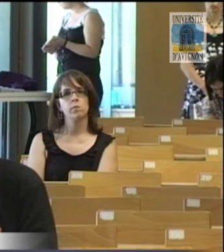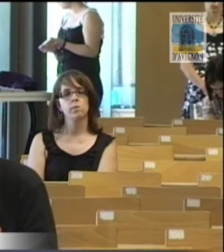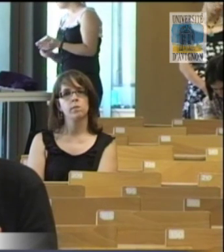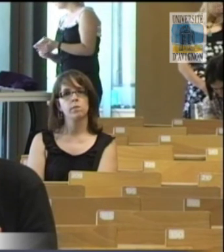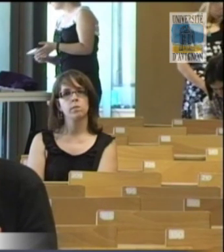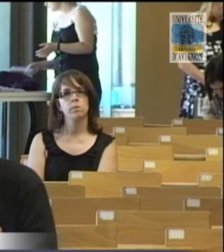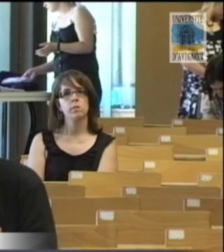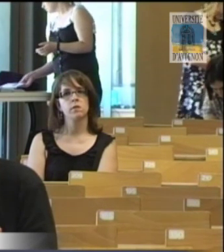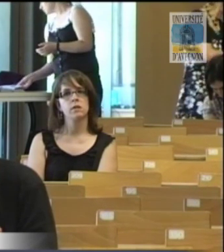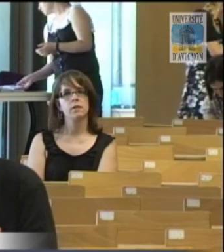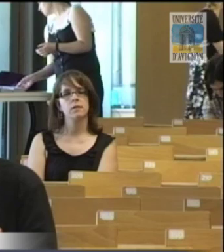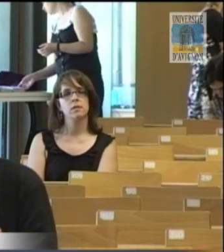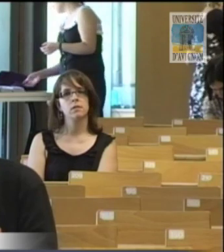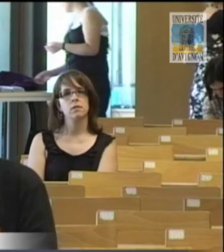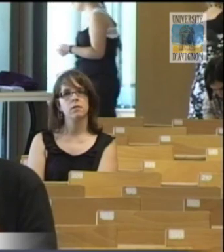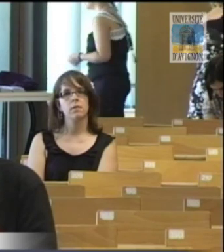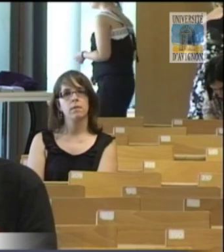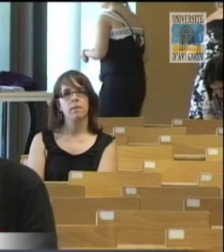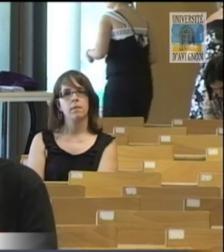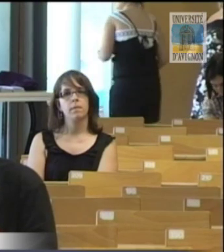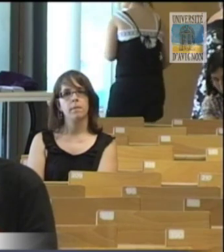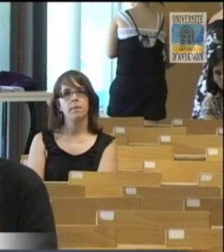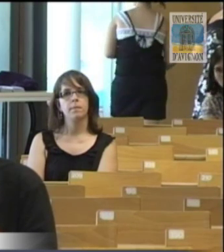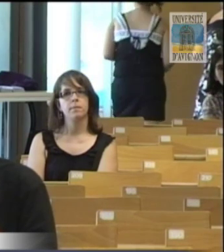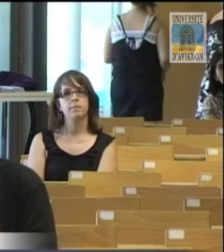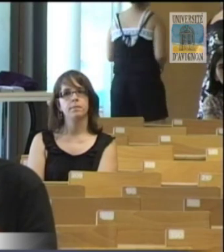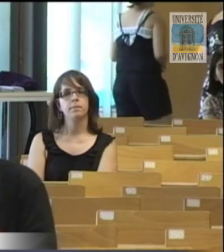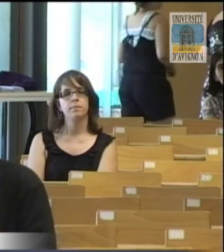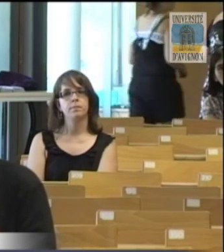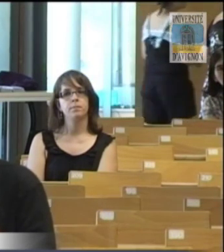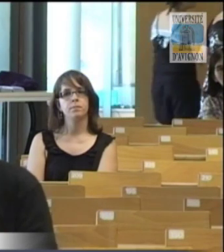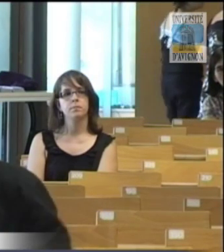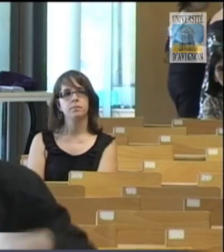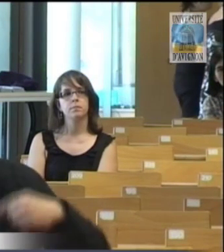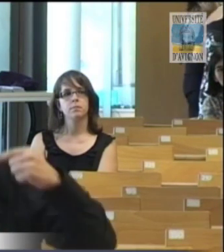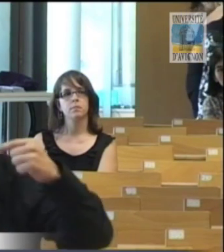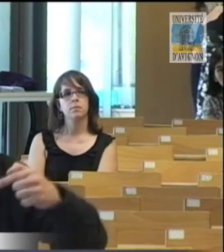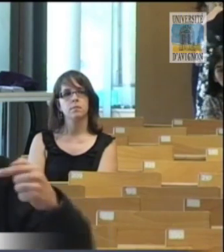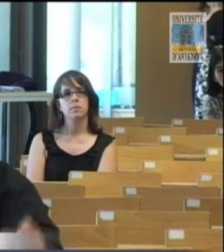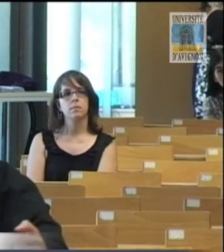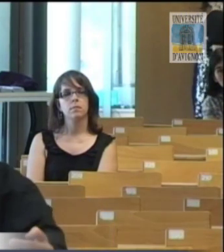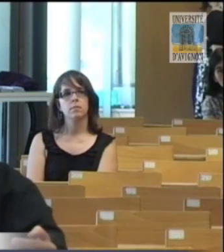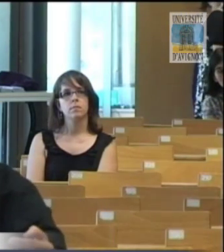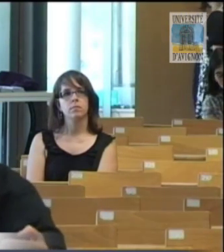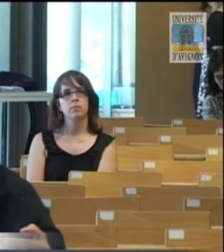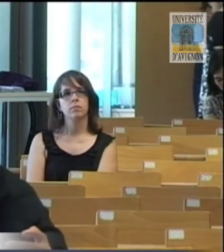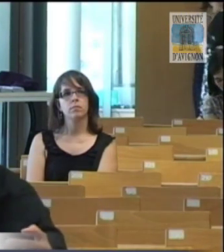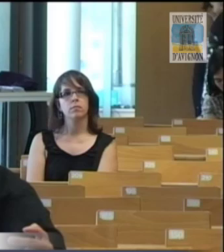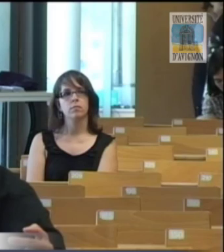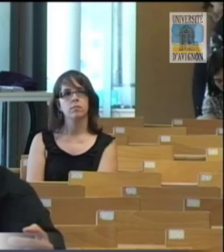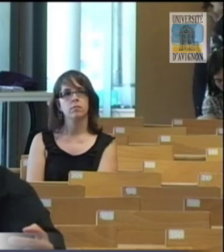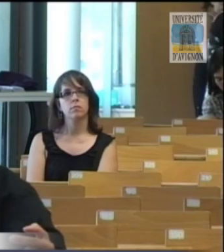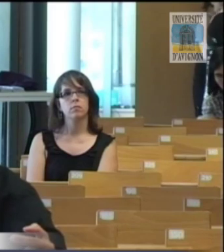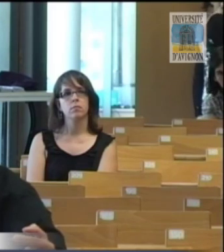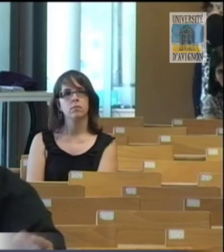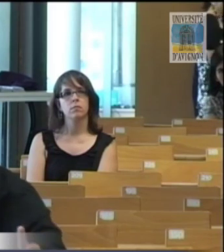répond vraiment à votre question, parce que quand on commencera à former toutes les populations ensemble, alors on verra effectivement que derrière le niveau de diplôme équivalent, ce sont bien les